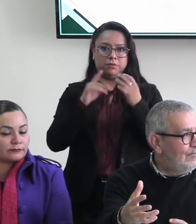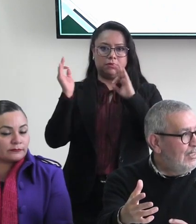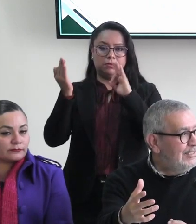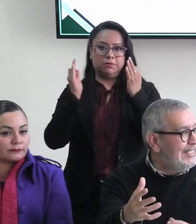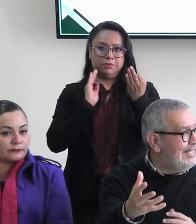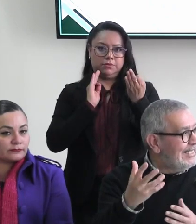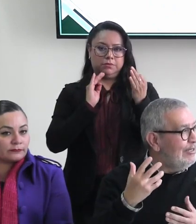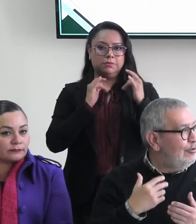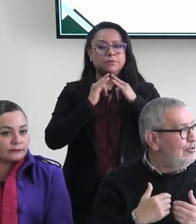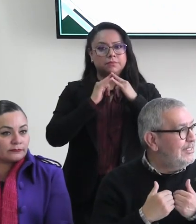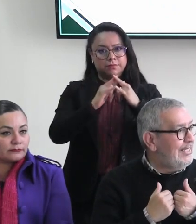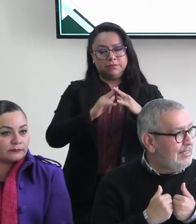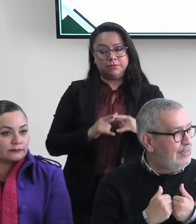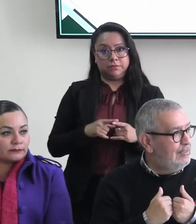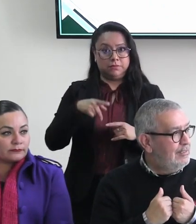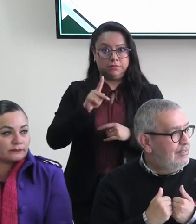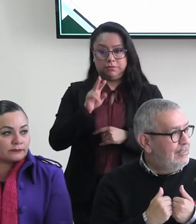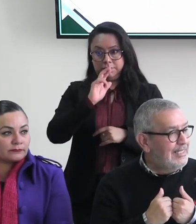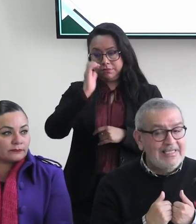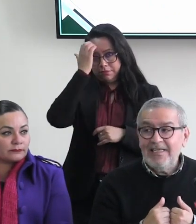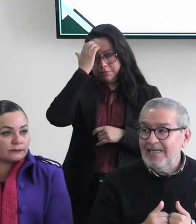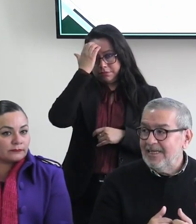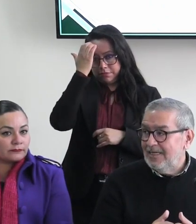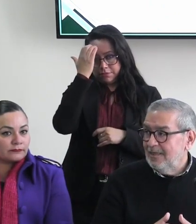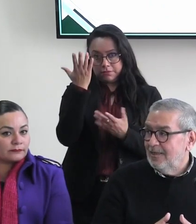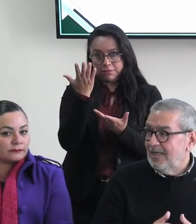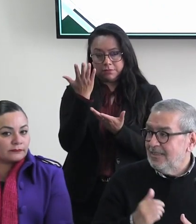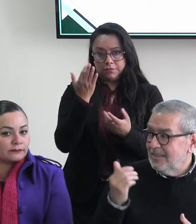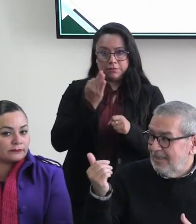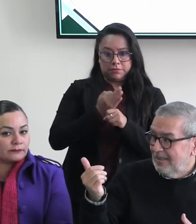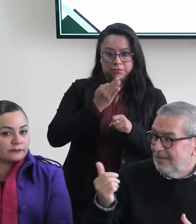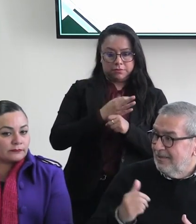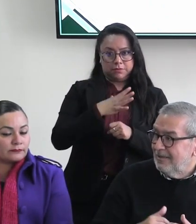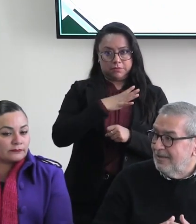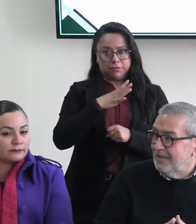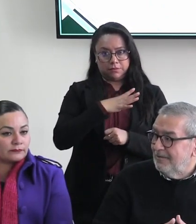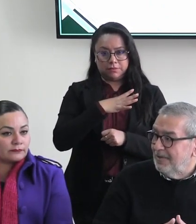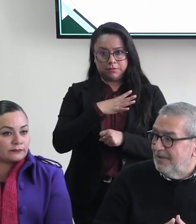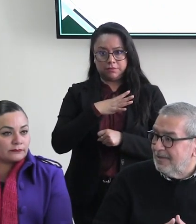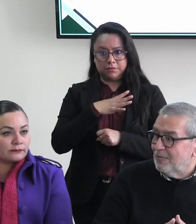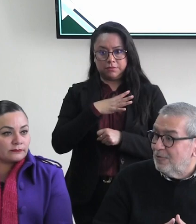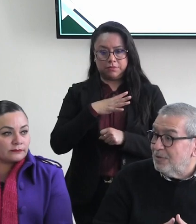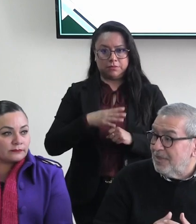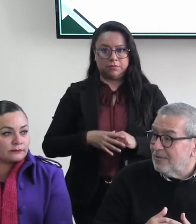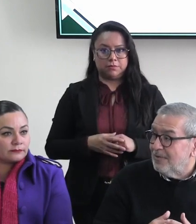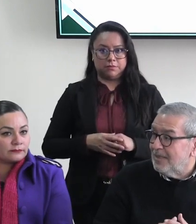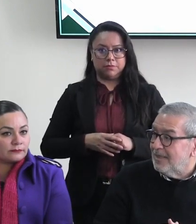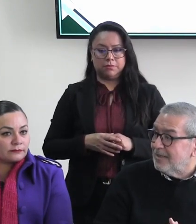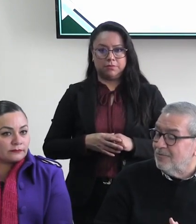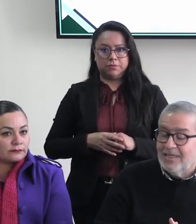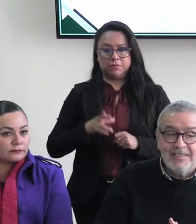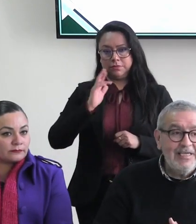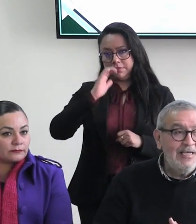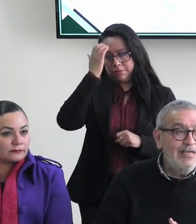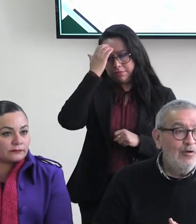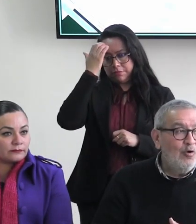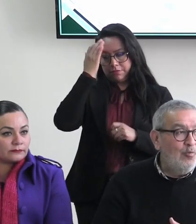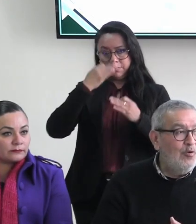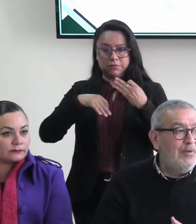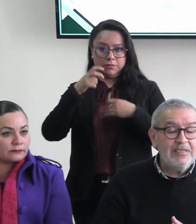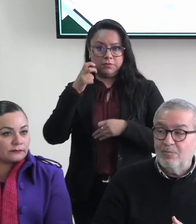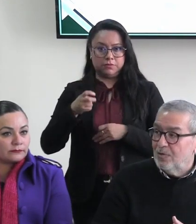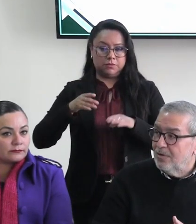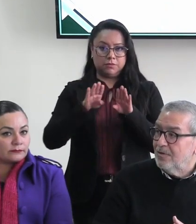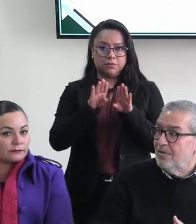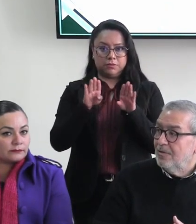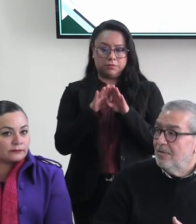Tianguis, sin reconocer que tiene este reconocimiento, valga la redundancia,